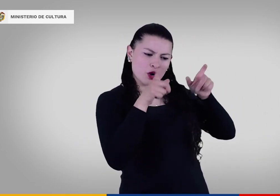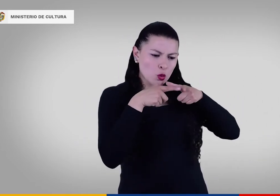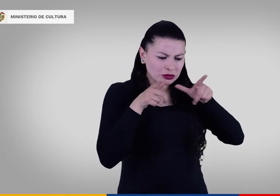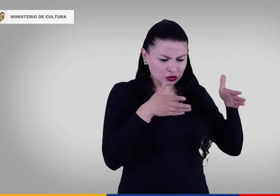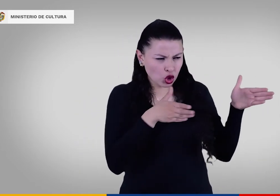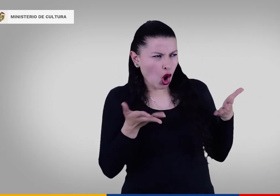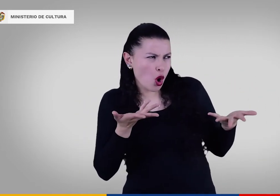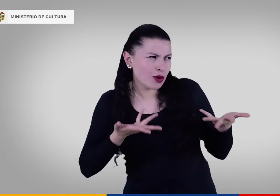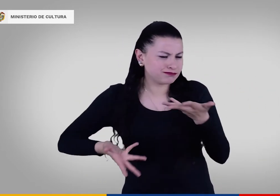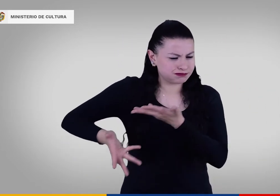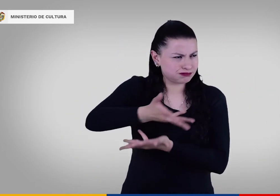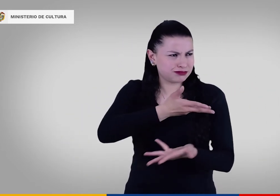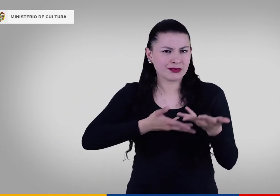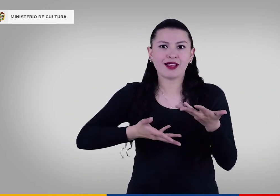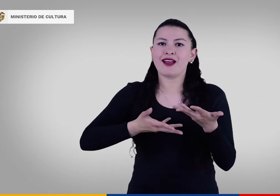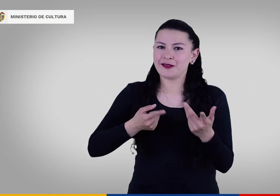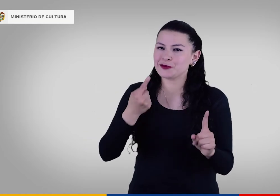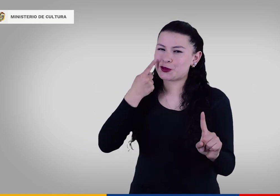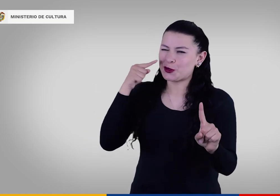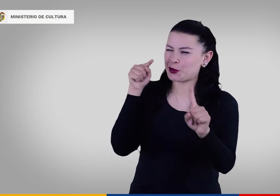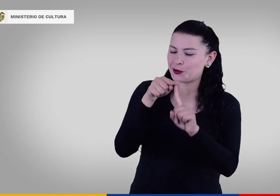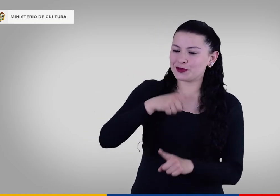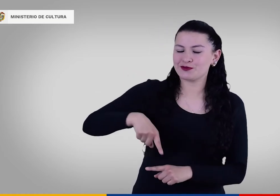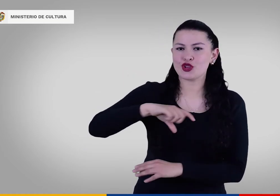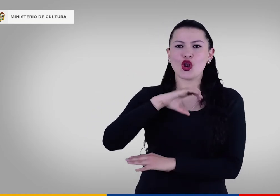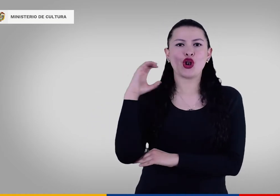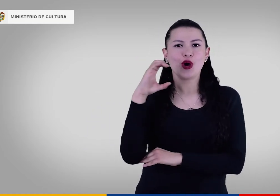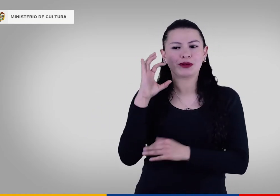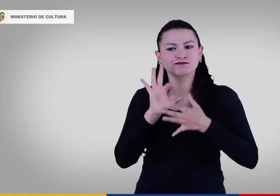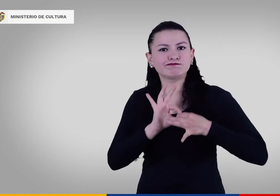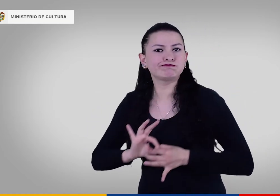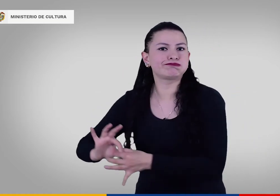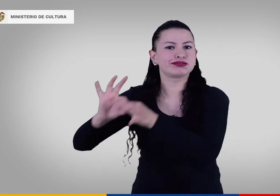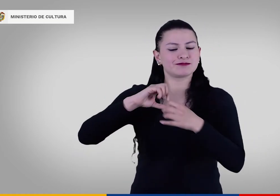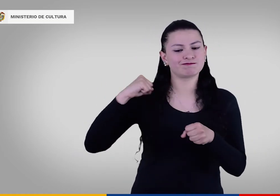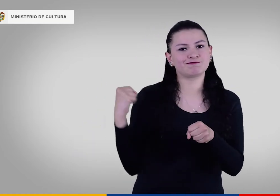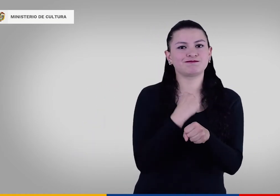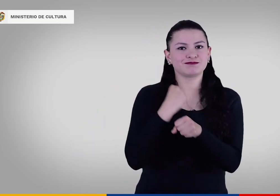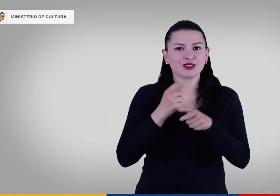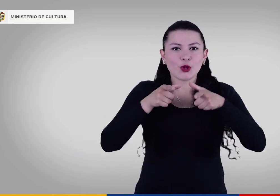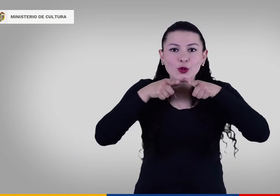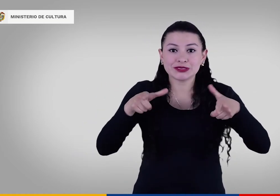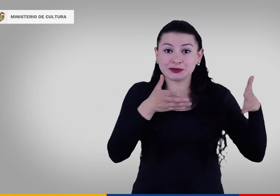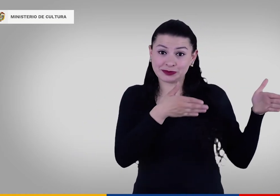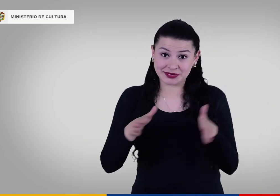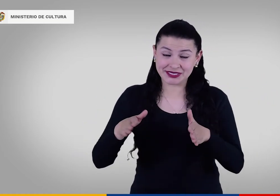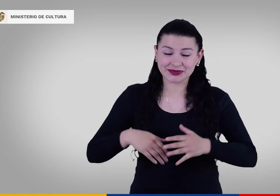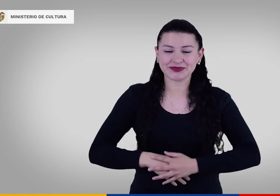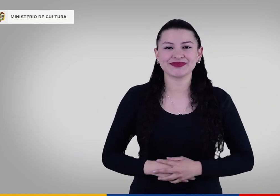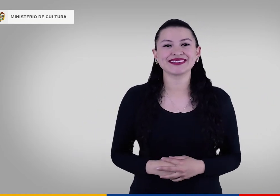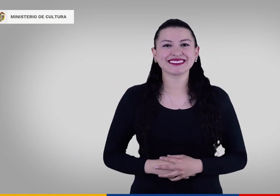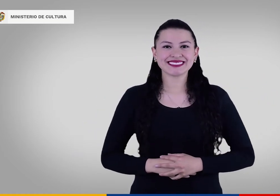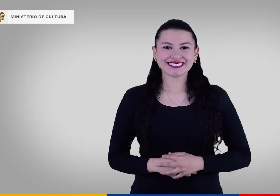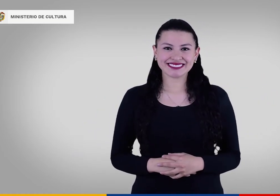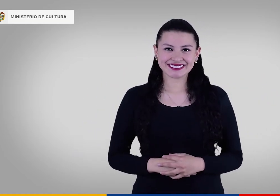Todo con el objetivo que en el país podamos seguir trabajando en torno a la planeación lingüística. Gracias.